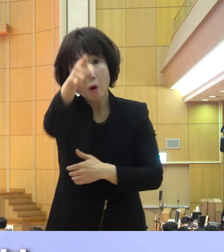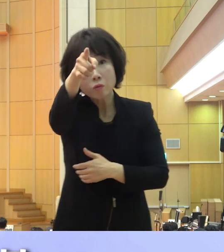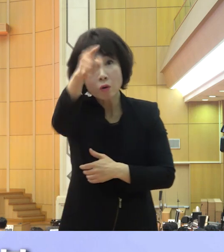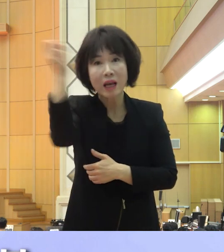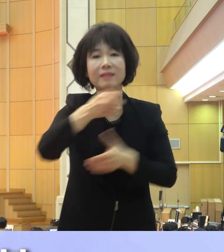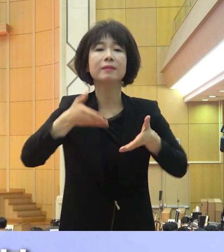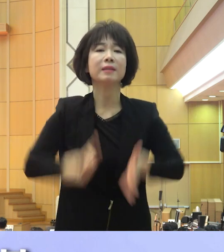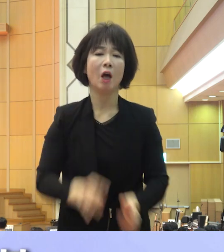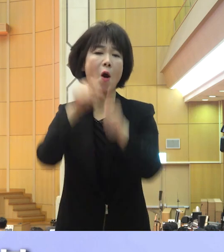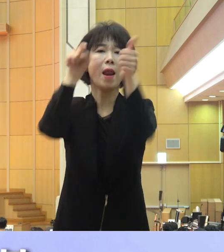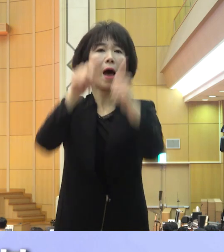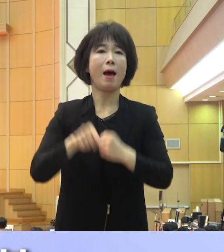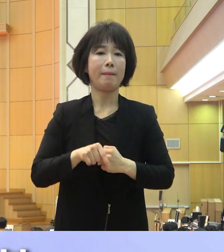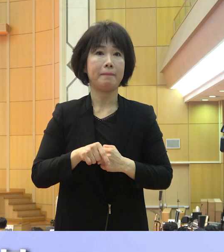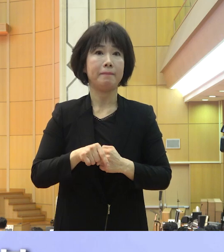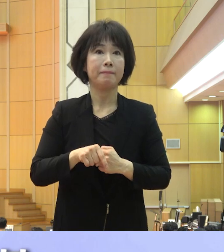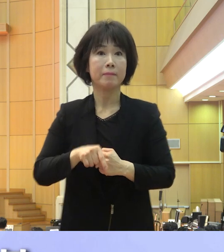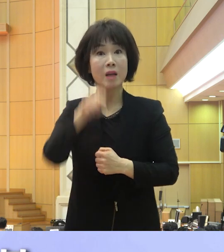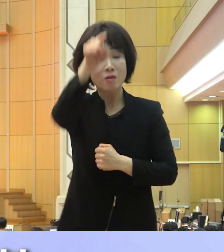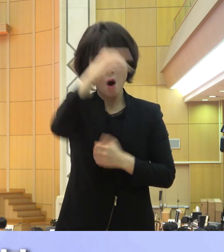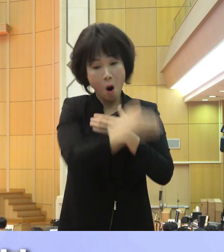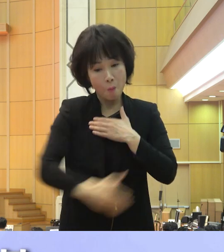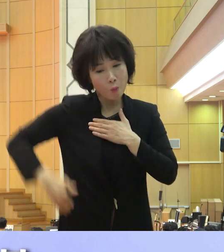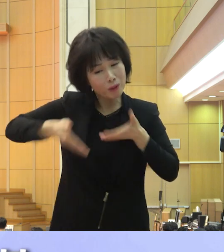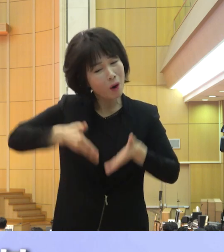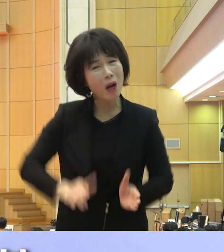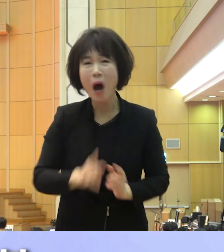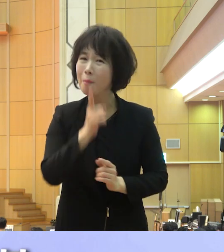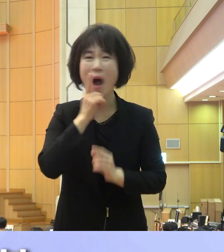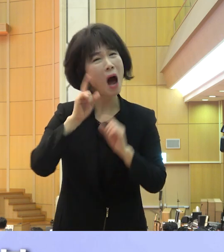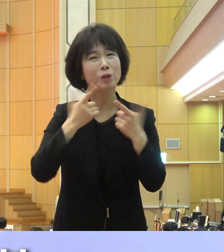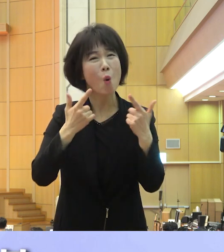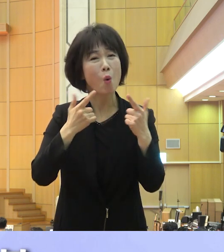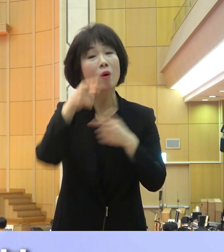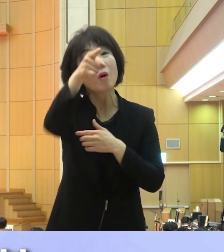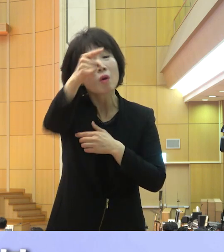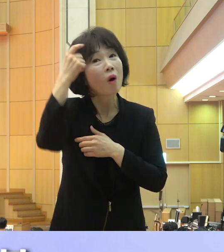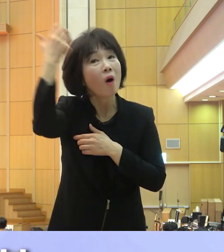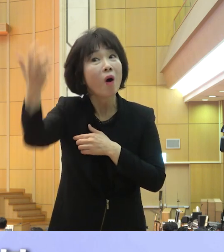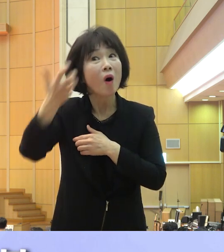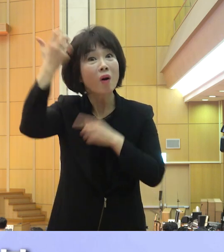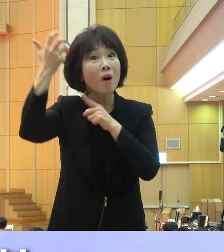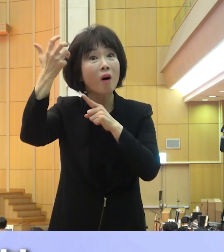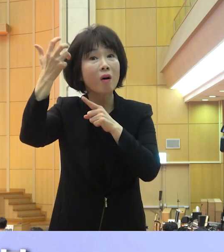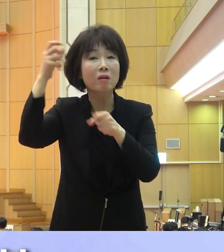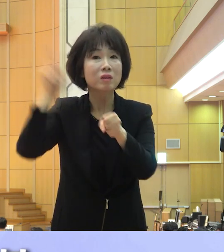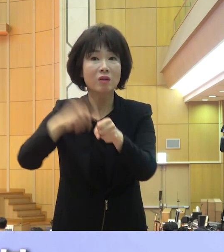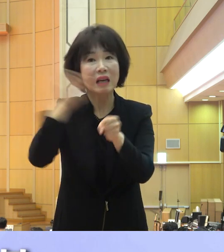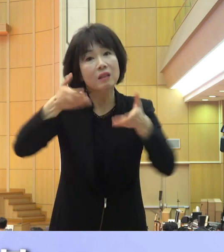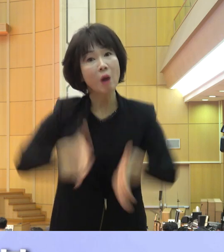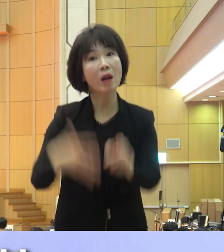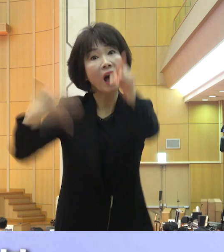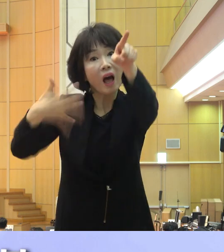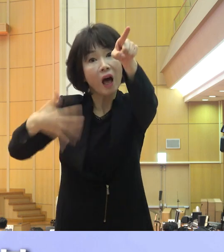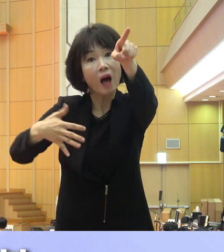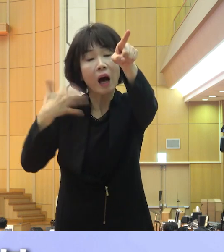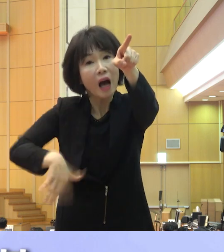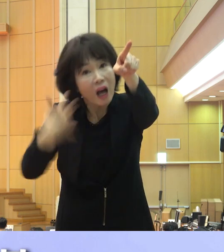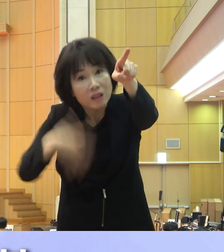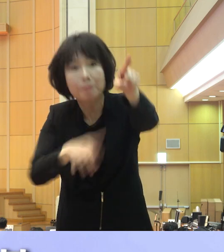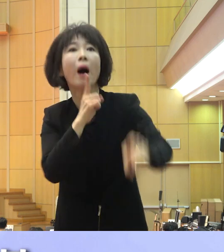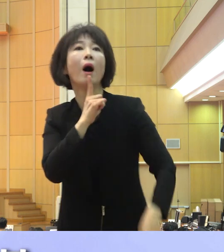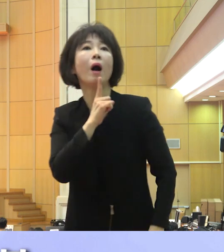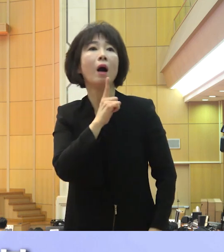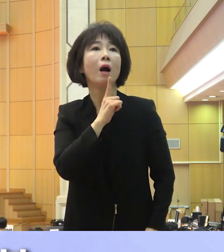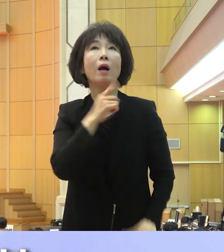너는 어머니 뱃속에서 태어날 때 육으로는 태어났지만 영적으로 태어나지 못했다. 영적으로 태어나지